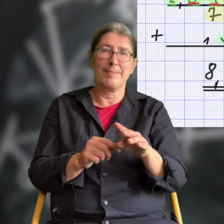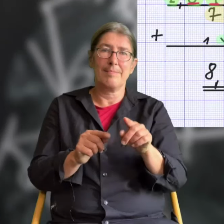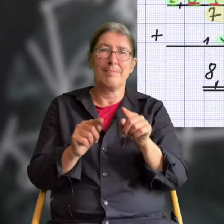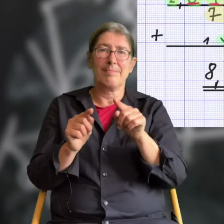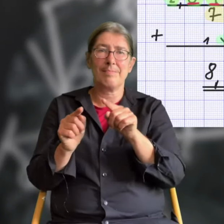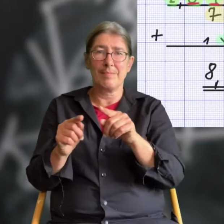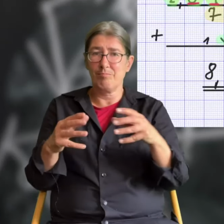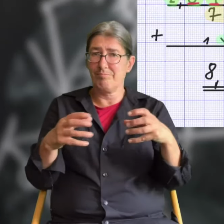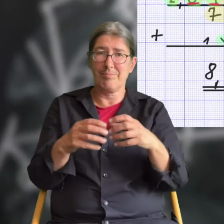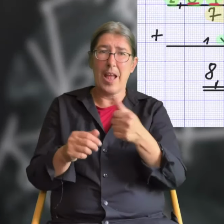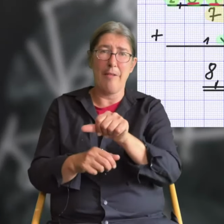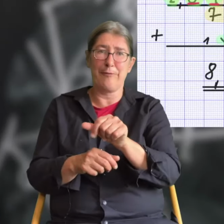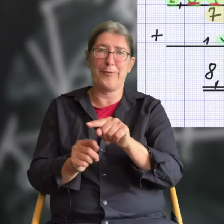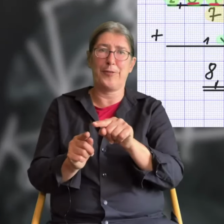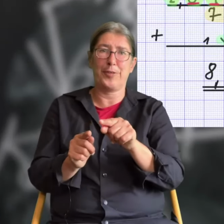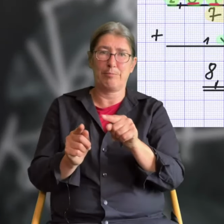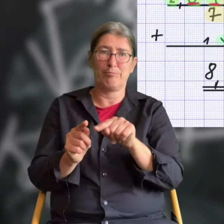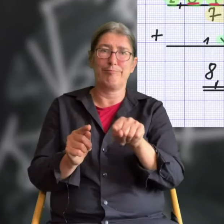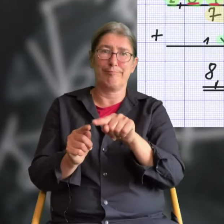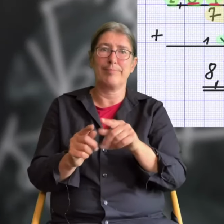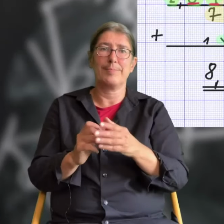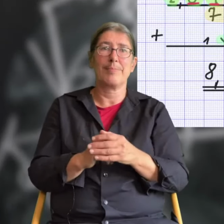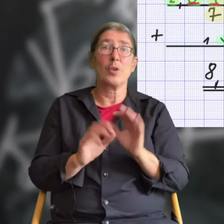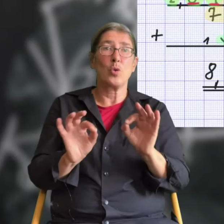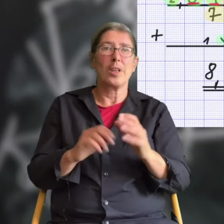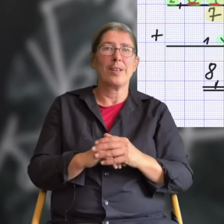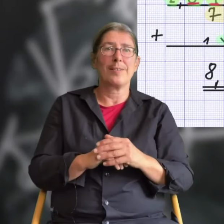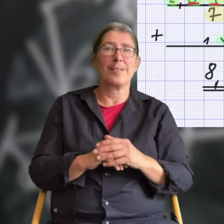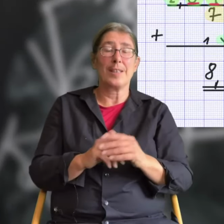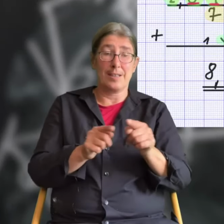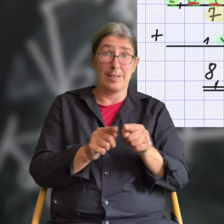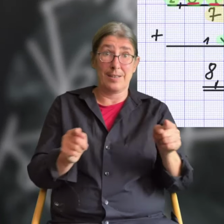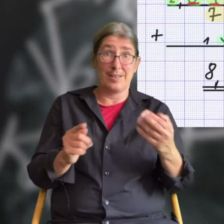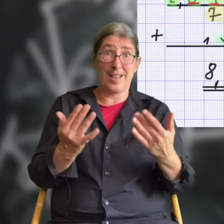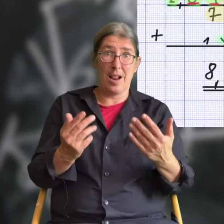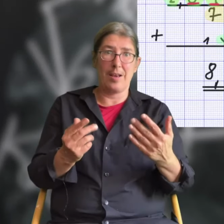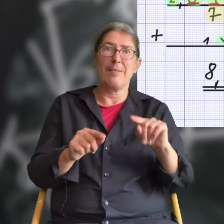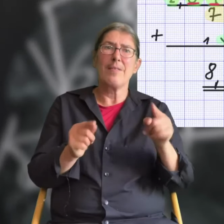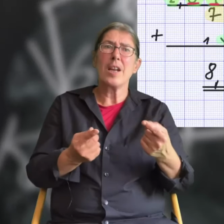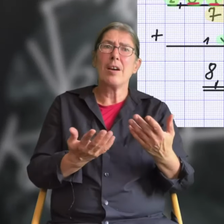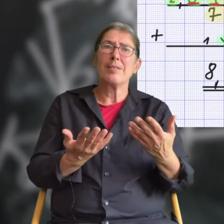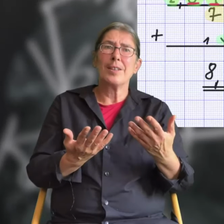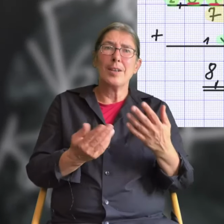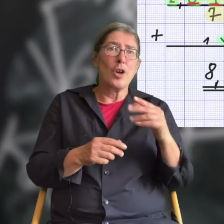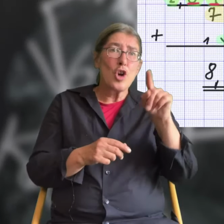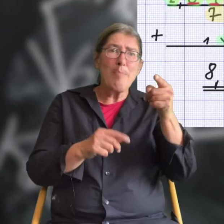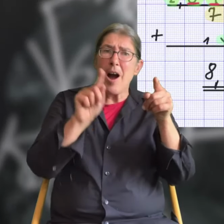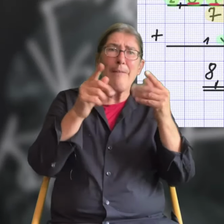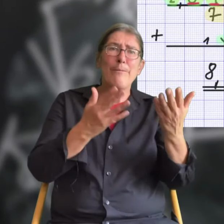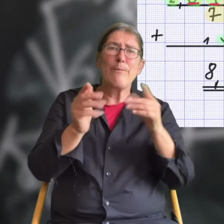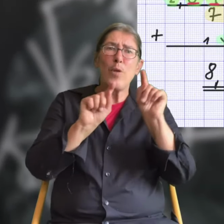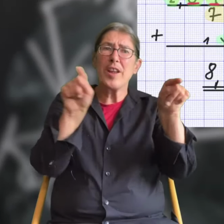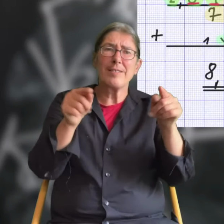und das sind dann alles zusammen 11. Gut, das wäre die Zahl, aber hier auch wieder die